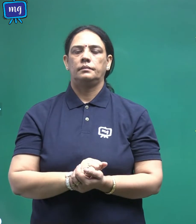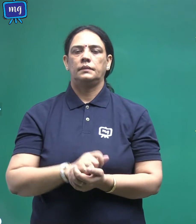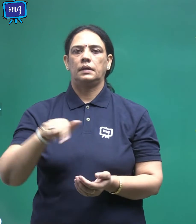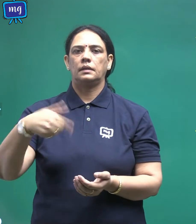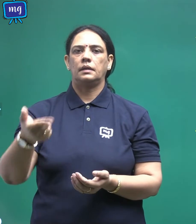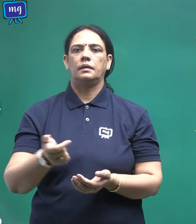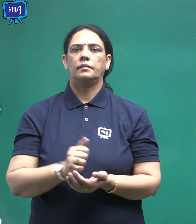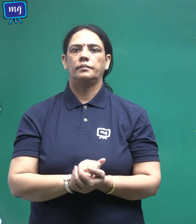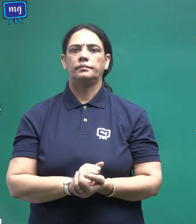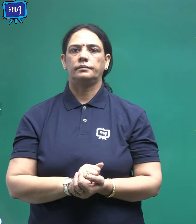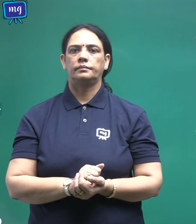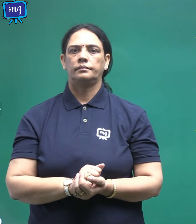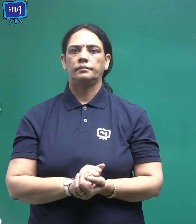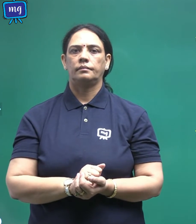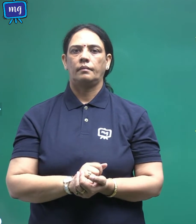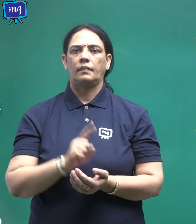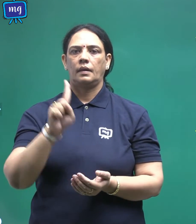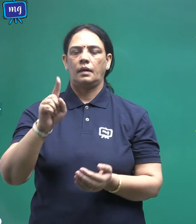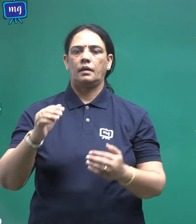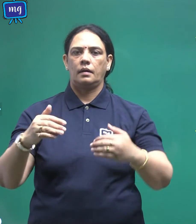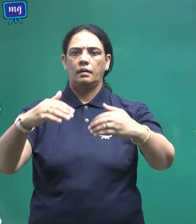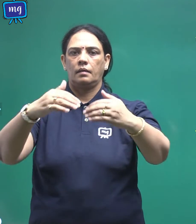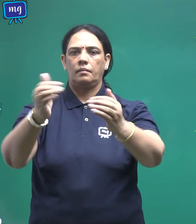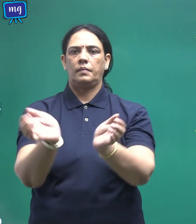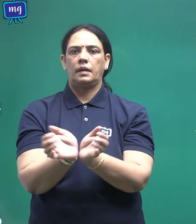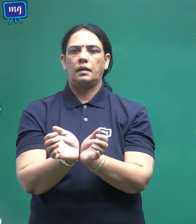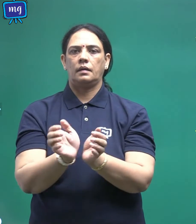यदि एक बेलन की